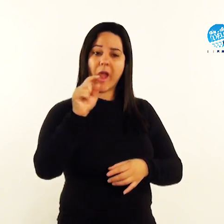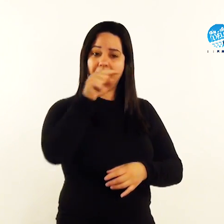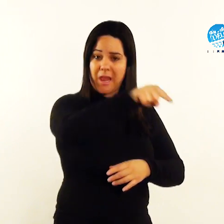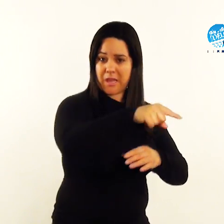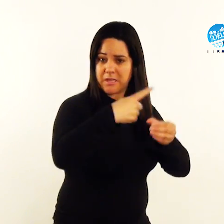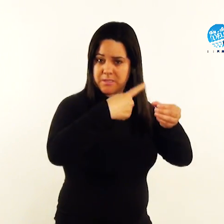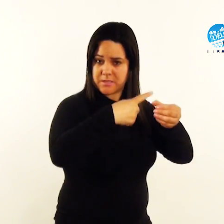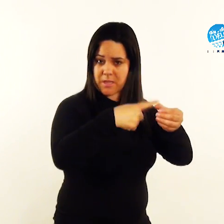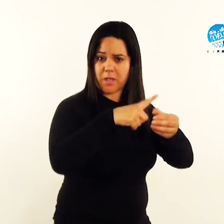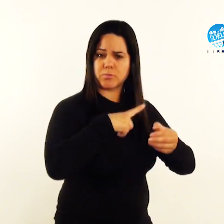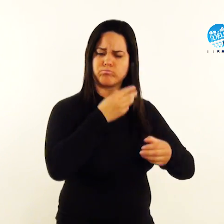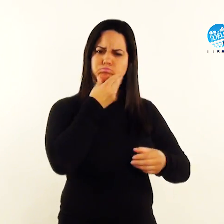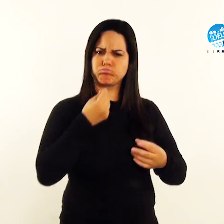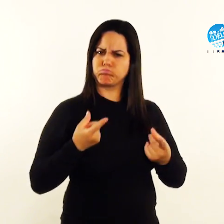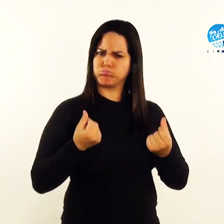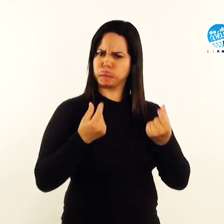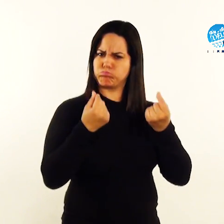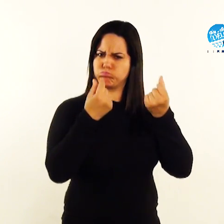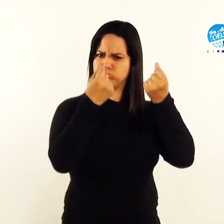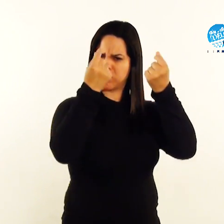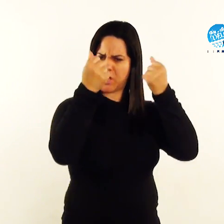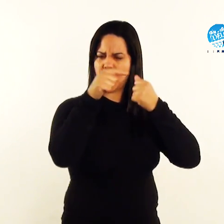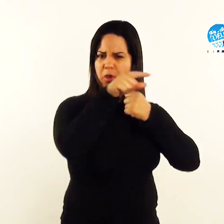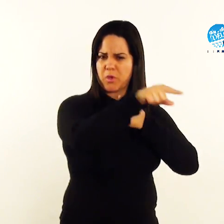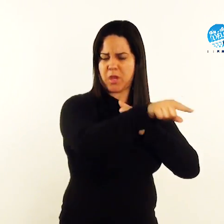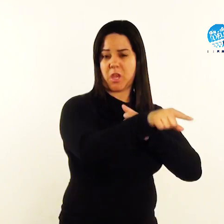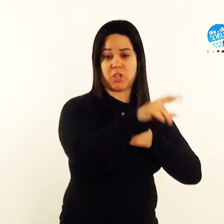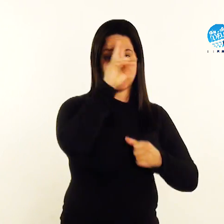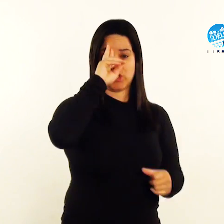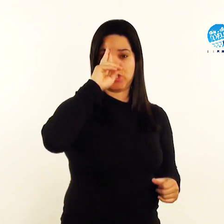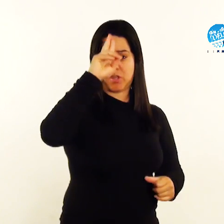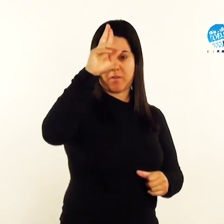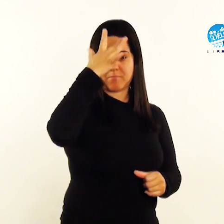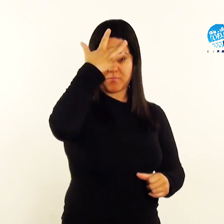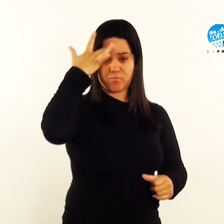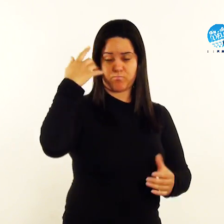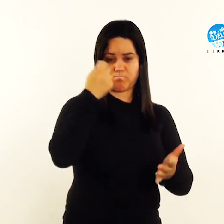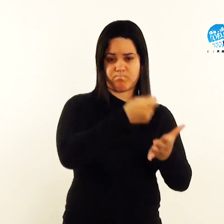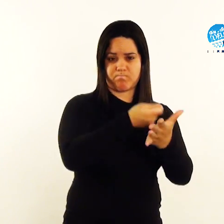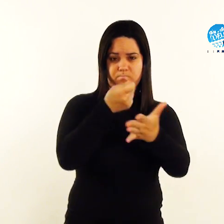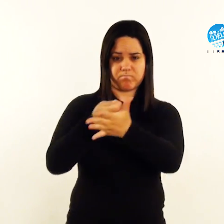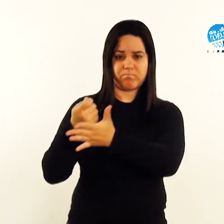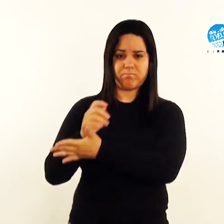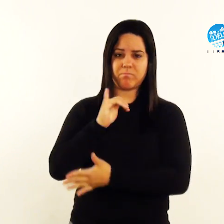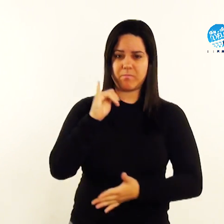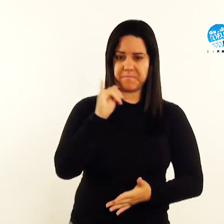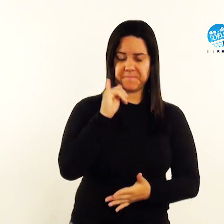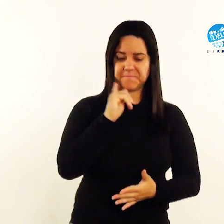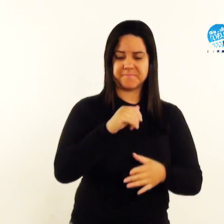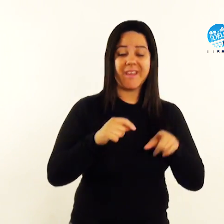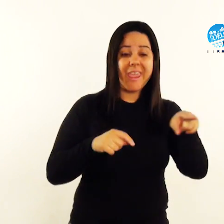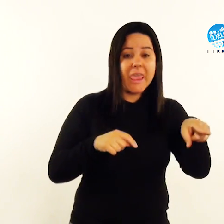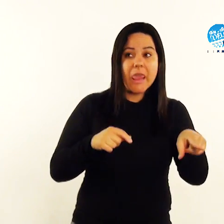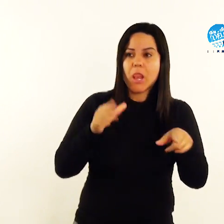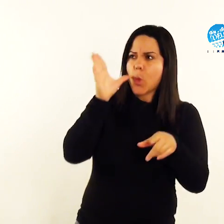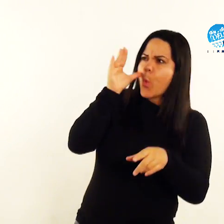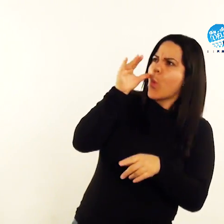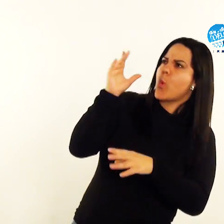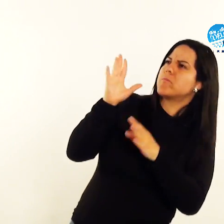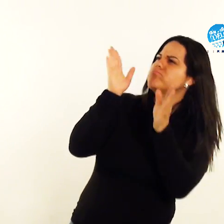Zaqueu, que era chefe dos cobradores de impostos. E ele estava tentando ver quem era Jesus,